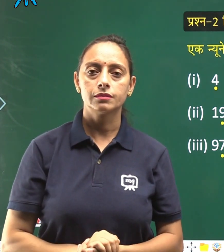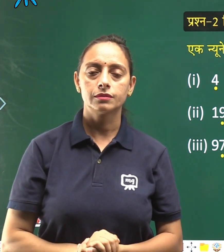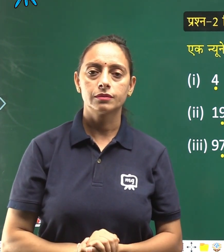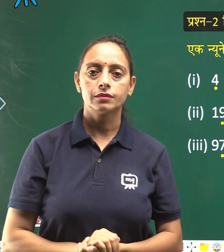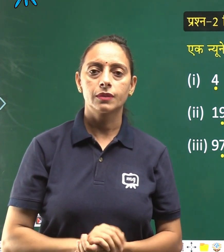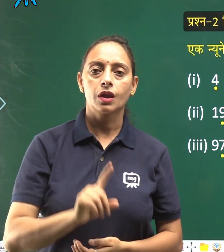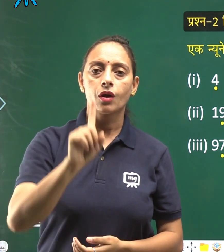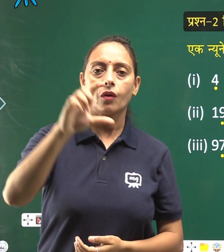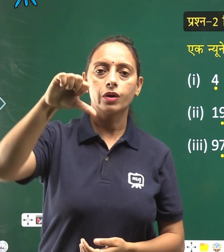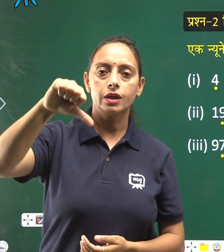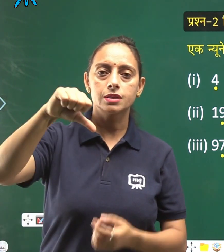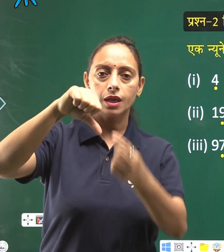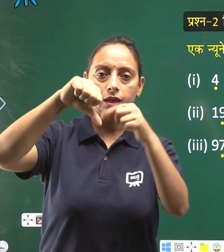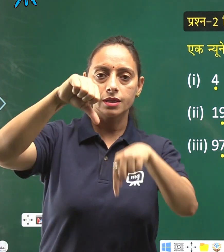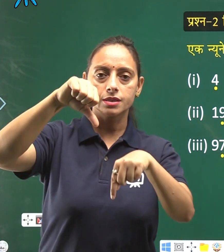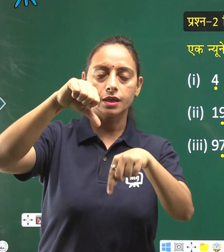19 के नीचे